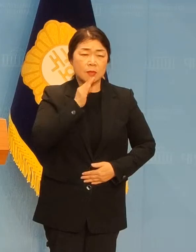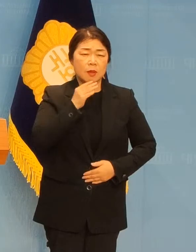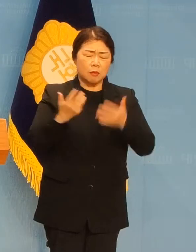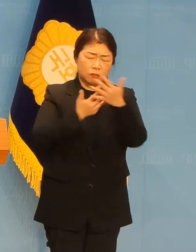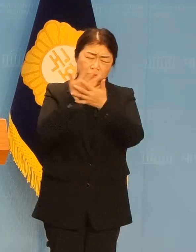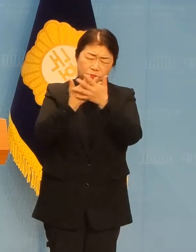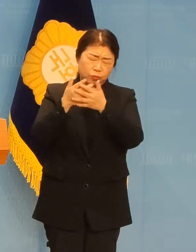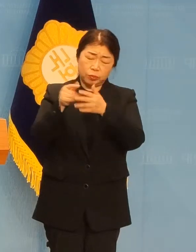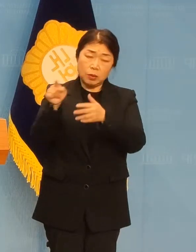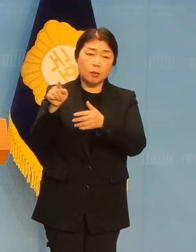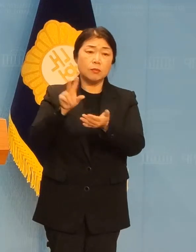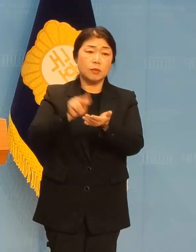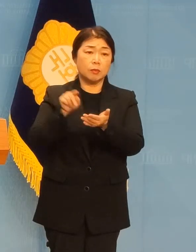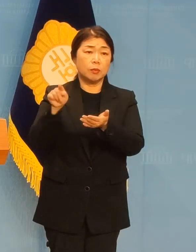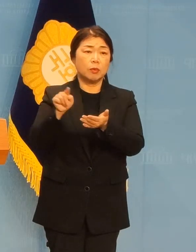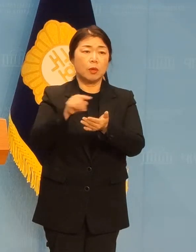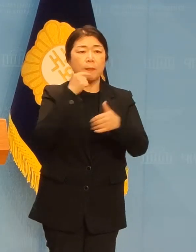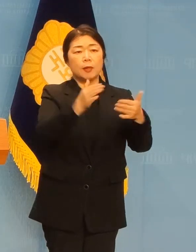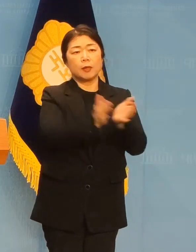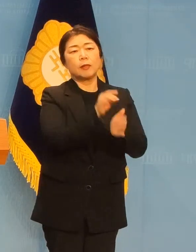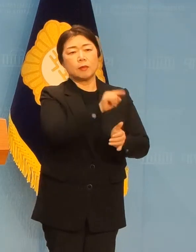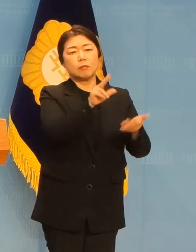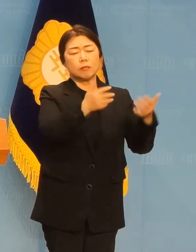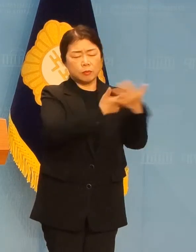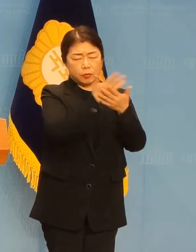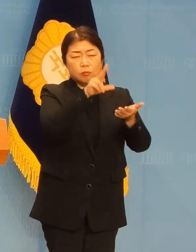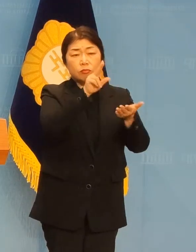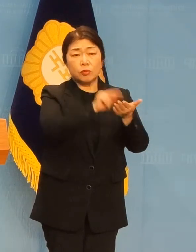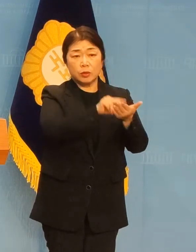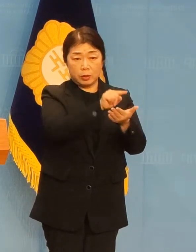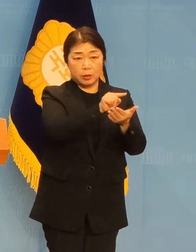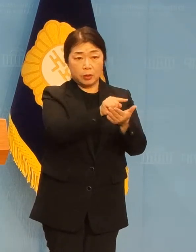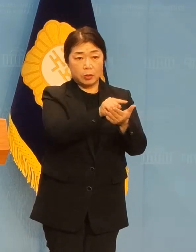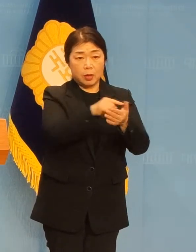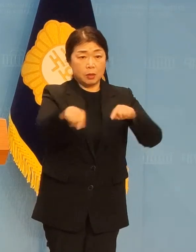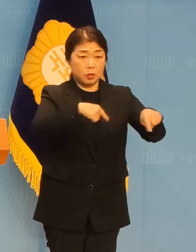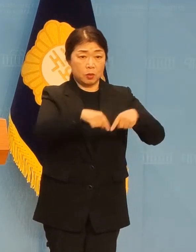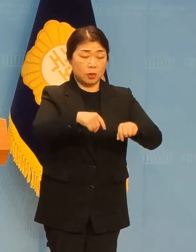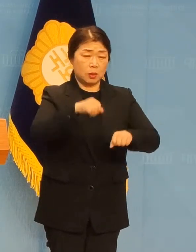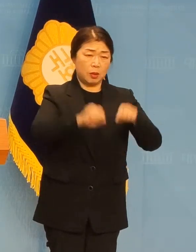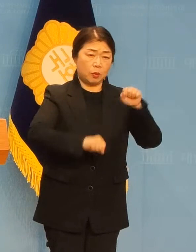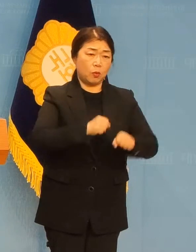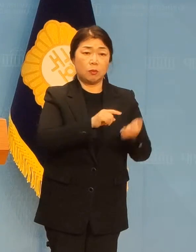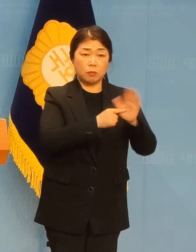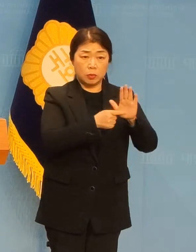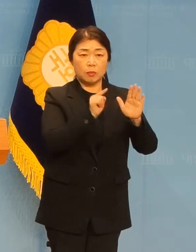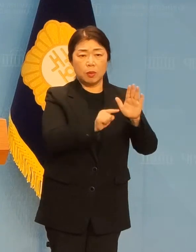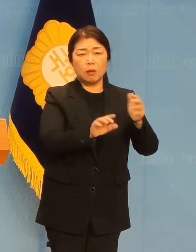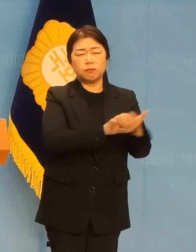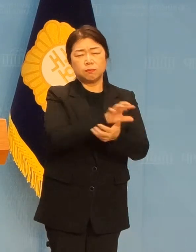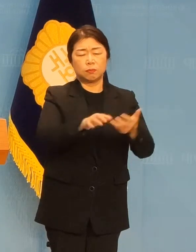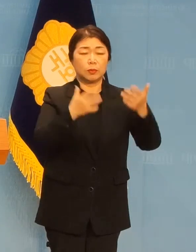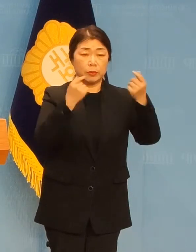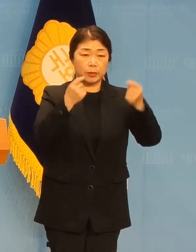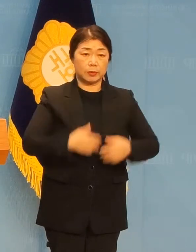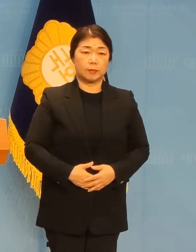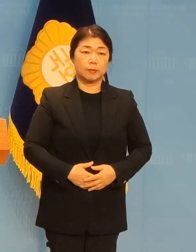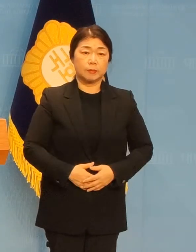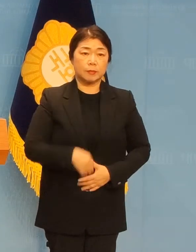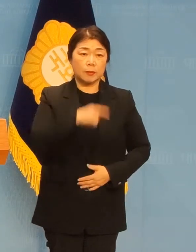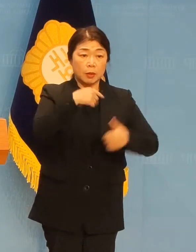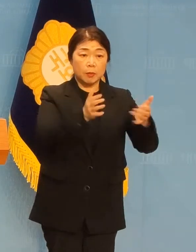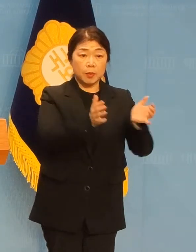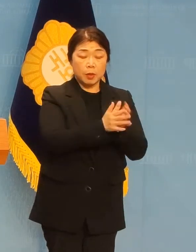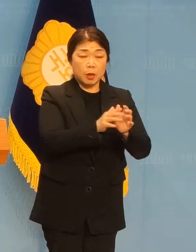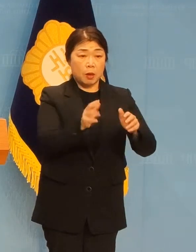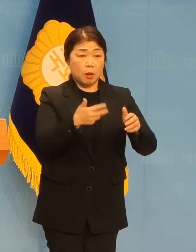아니라 계엄의 그림자 뒤에 숨은 국민의힘의 정치공세 그 자체입니다. 국민의힘은 위헌정당